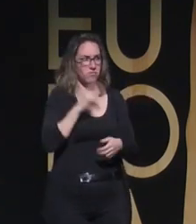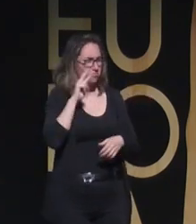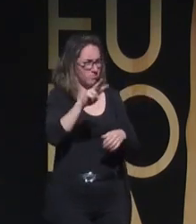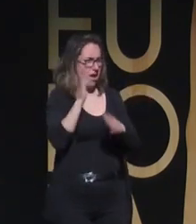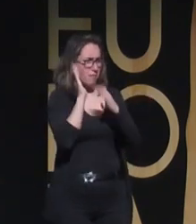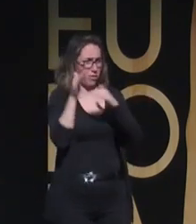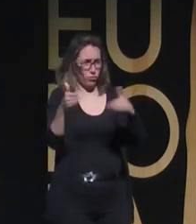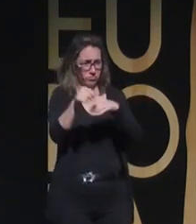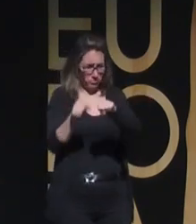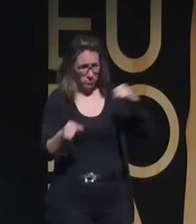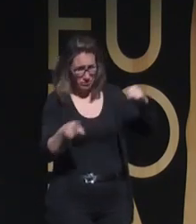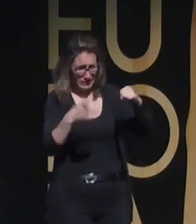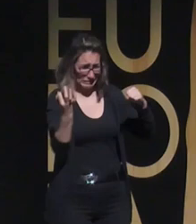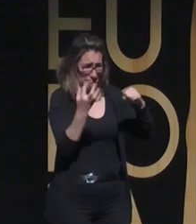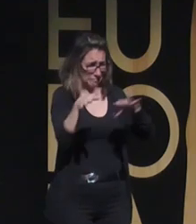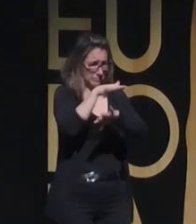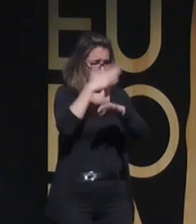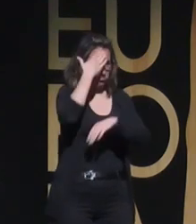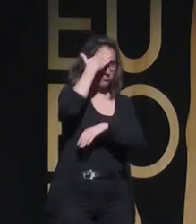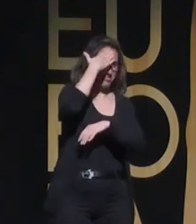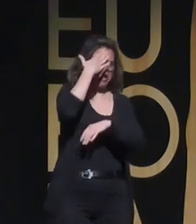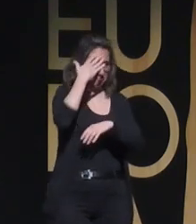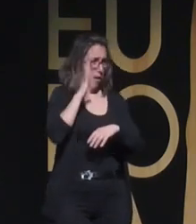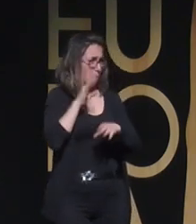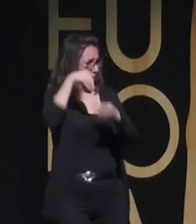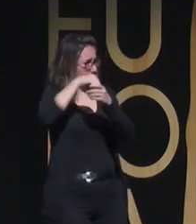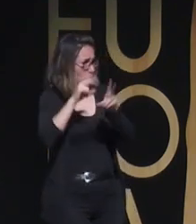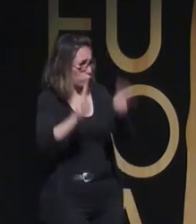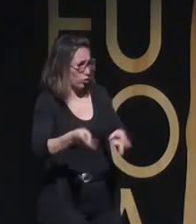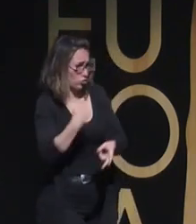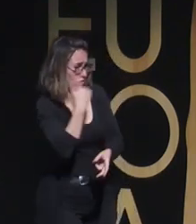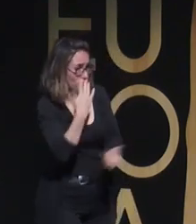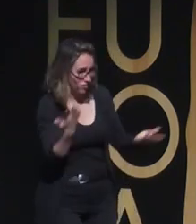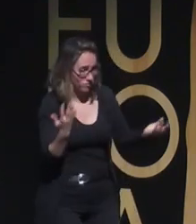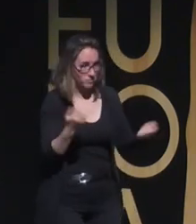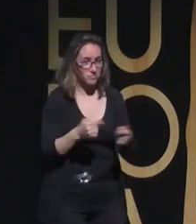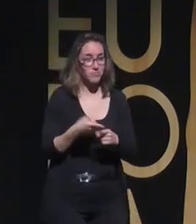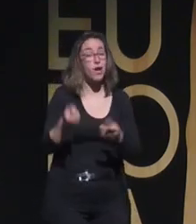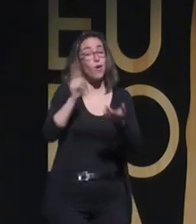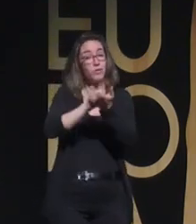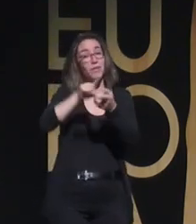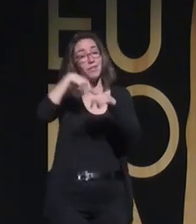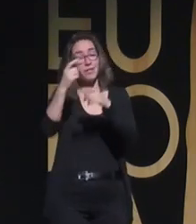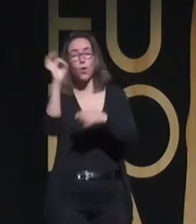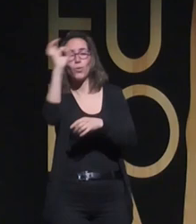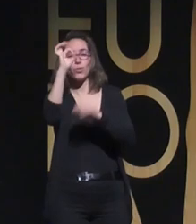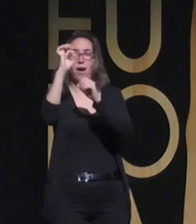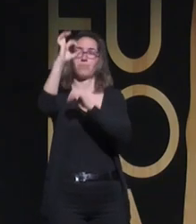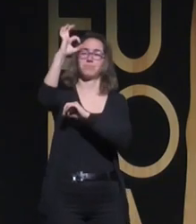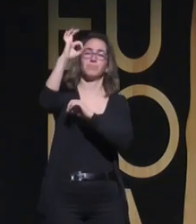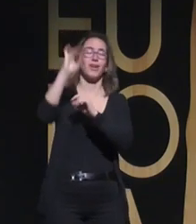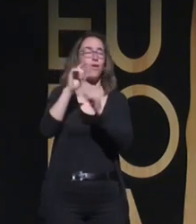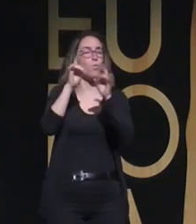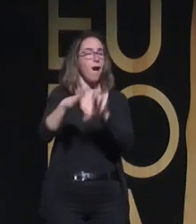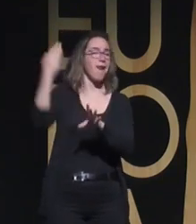¿No? O sea, en 5 meses. ¿Quién ¿no? ha muerto? Pero luego vuelve la luna ya llena y ya no es la misma, es otra luna diferente,